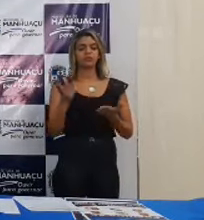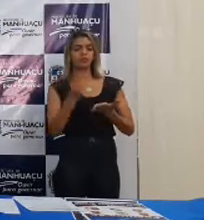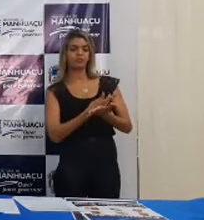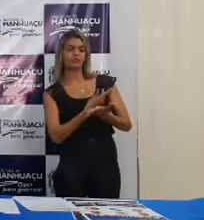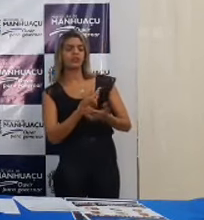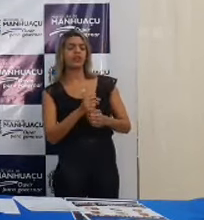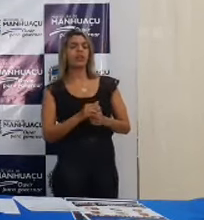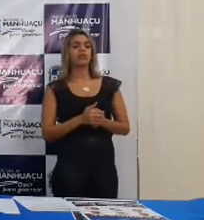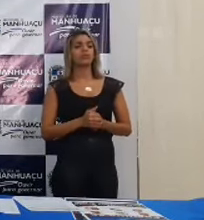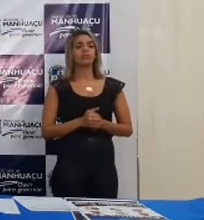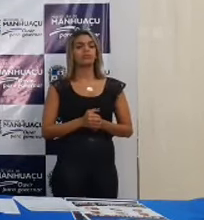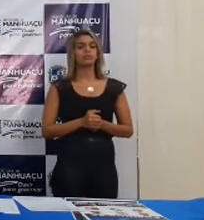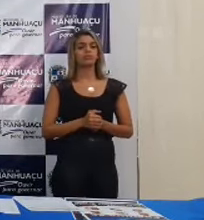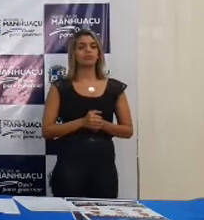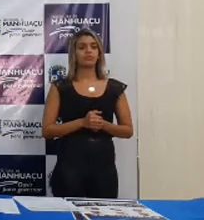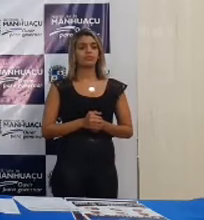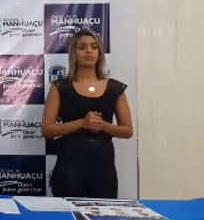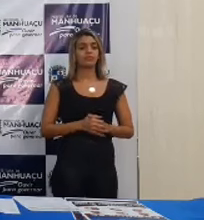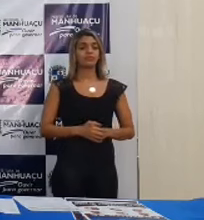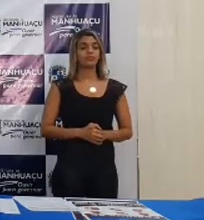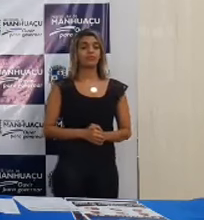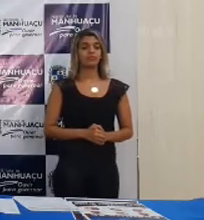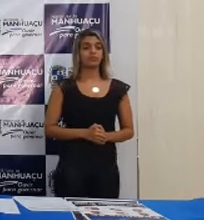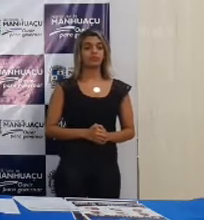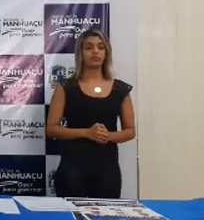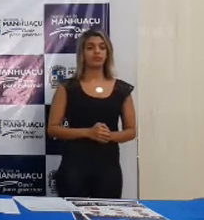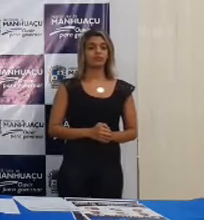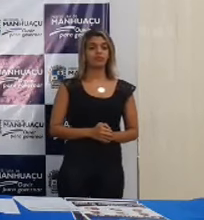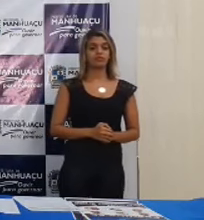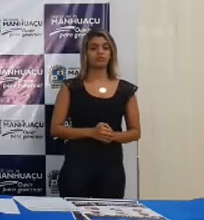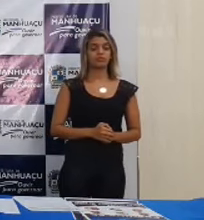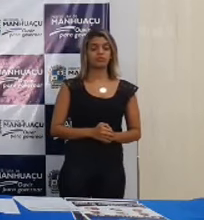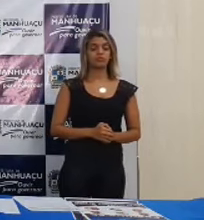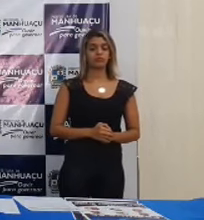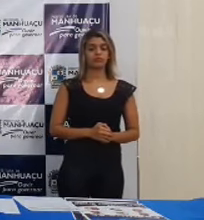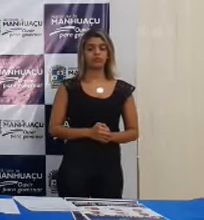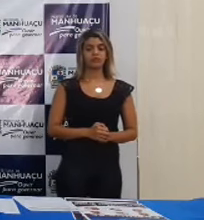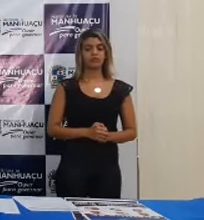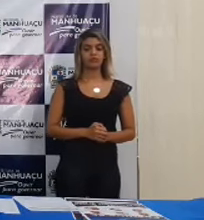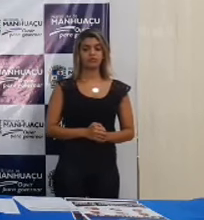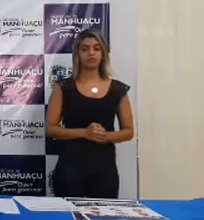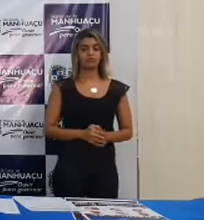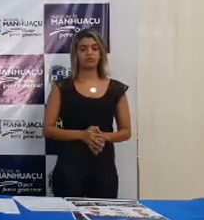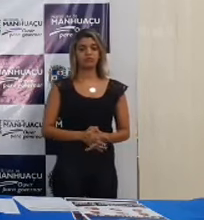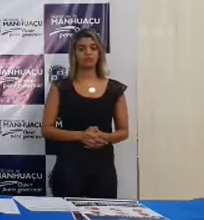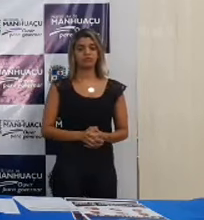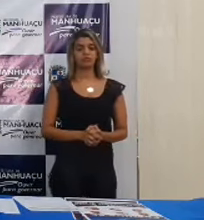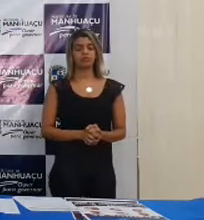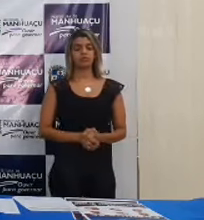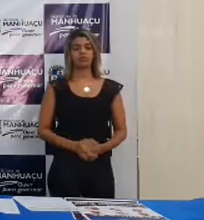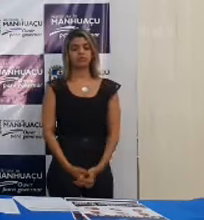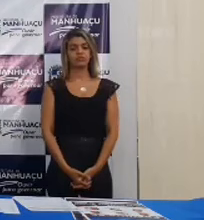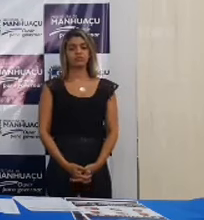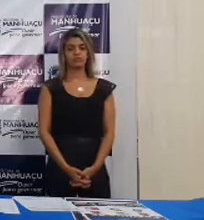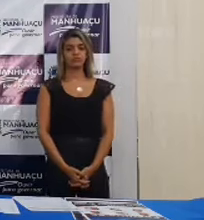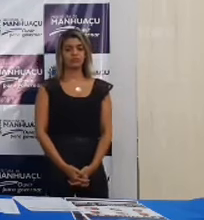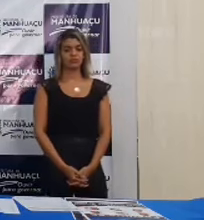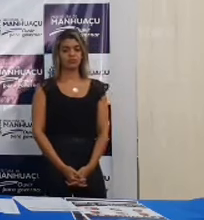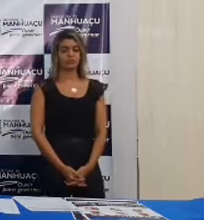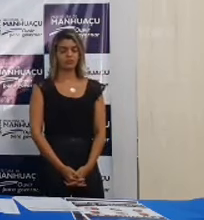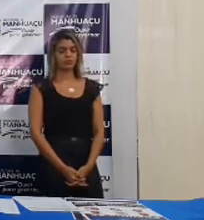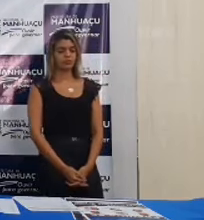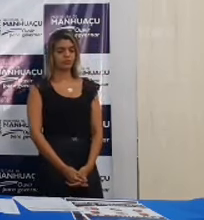a R$500 mil de taxa, tem que cobrir essa taxa, porque vai ter que ter o apoio à saúde, o repasse para a Câmara, o